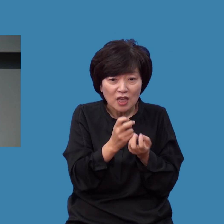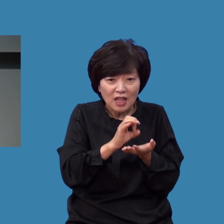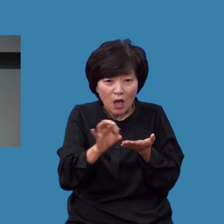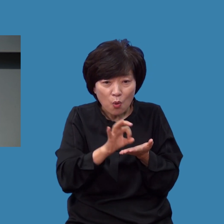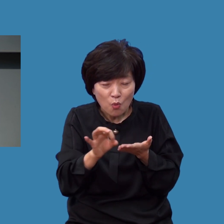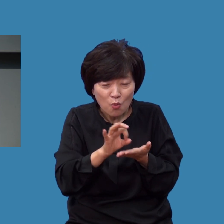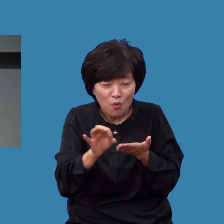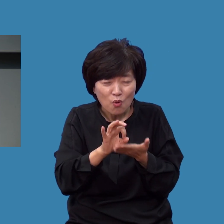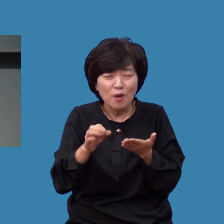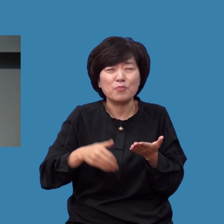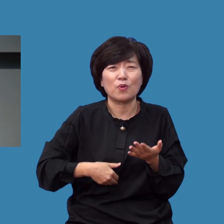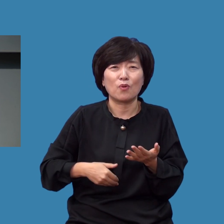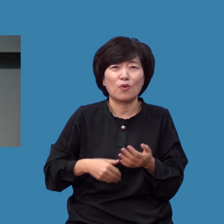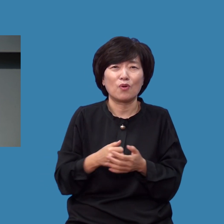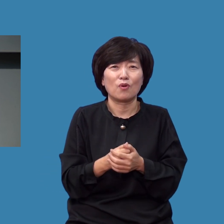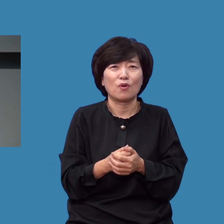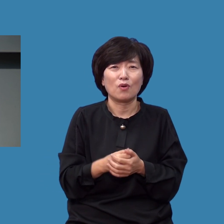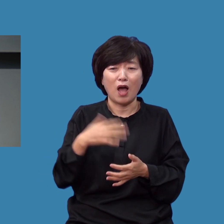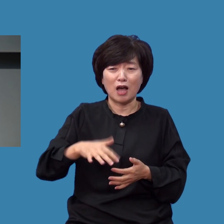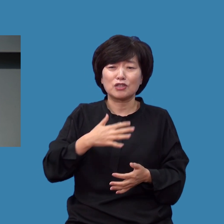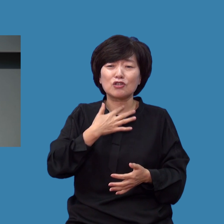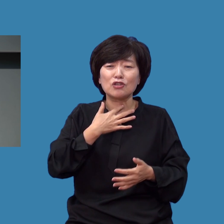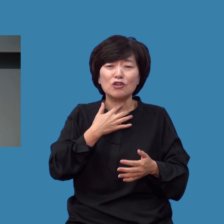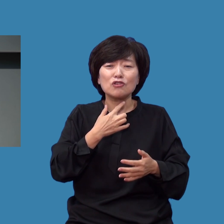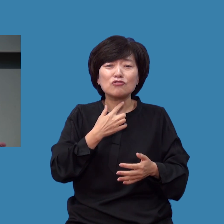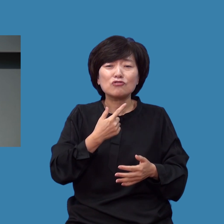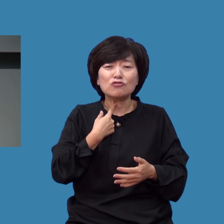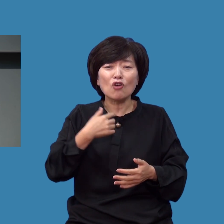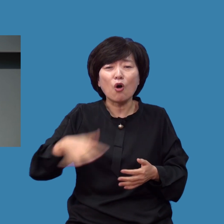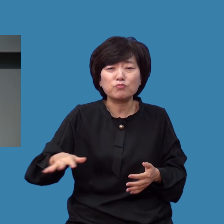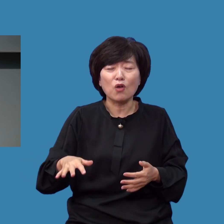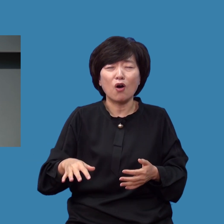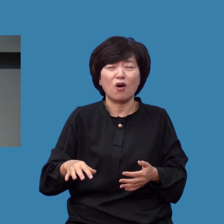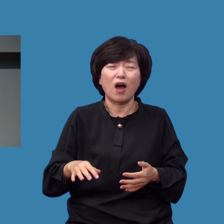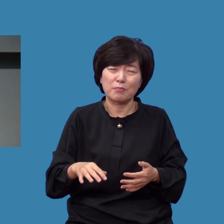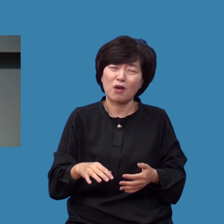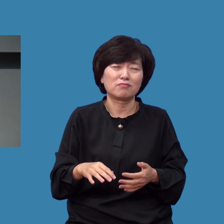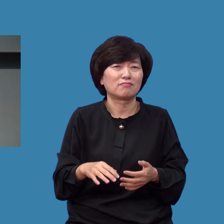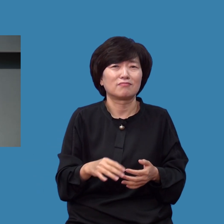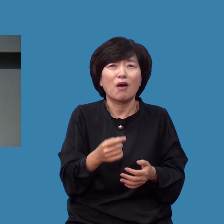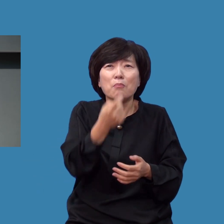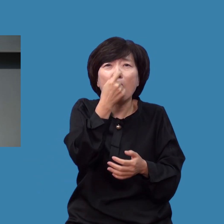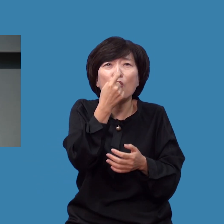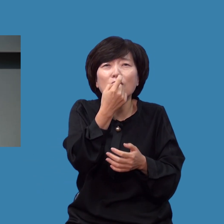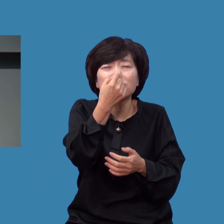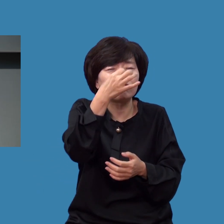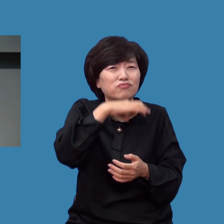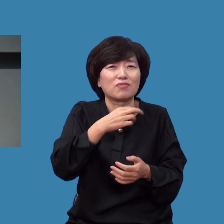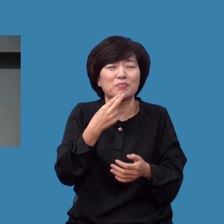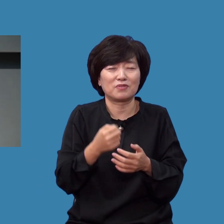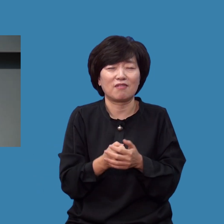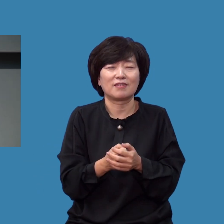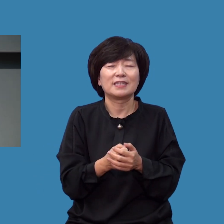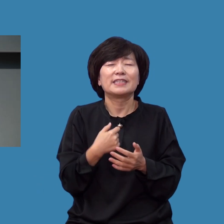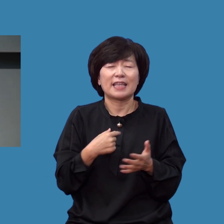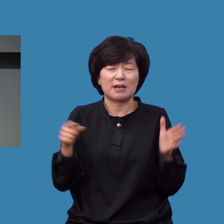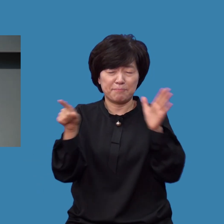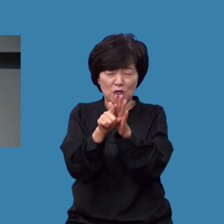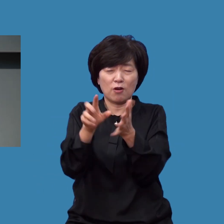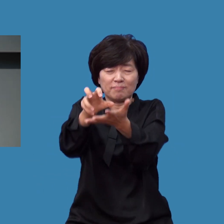공부해봐야 뭐 하겠습니까? 저와 여러분 가운데 이 은사들이 다 풀어지고 다 경험되어질 것을 믿음으로 아멘 하시기